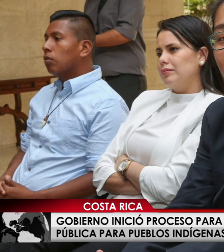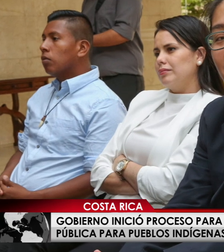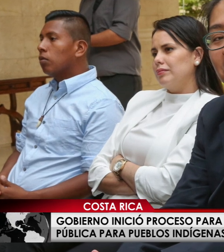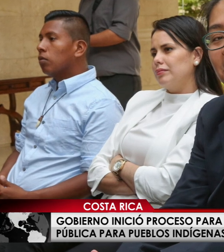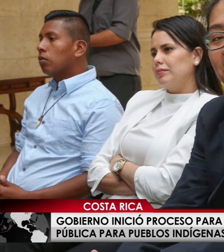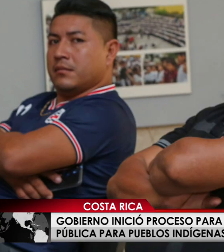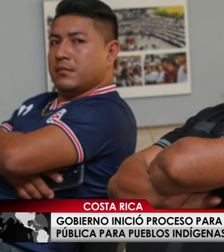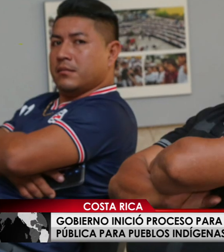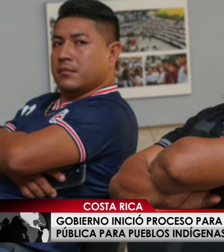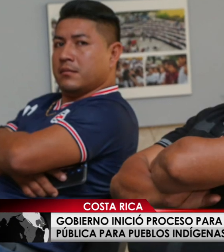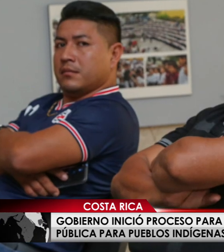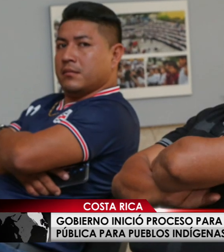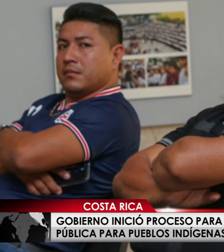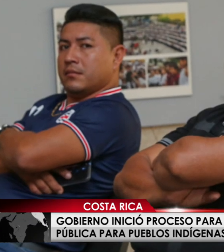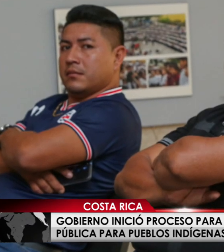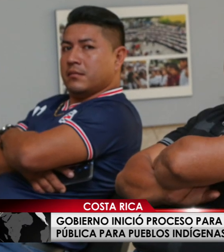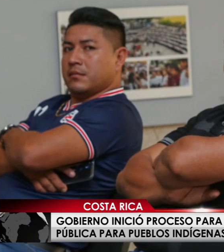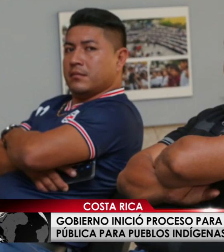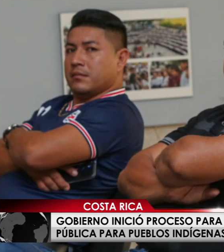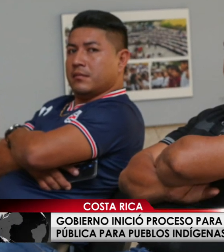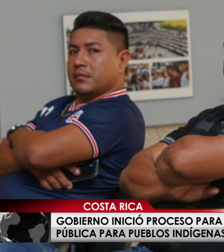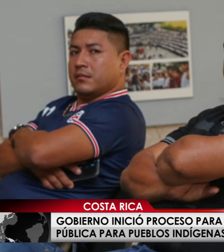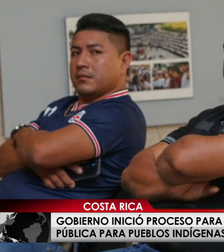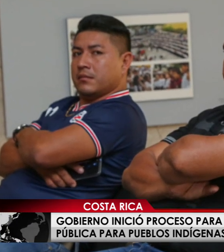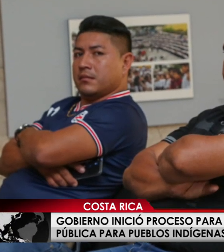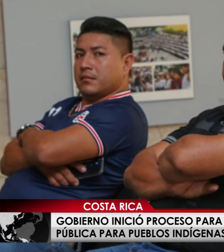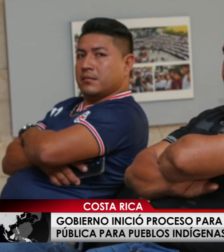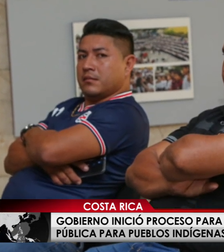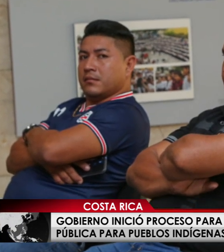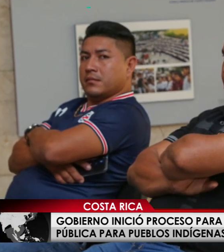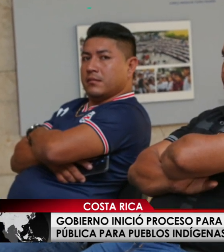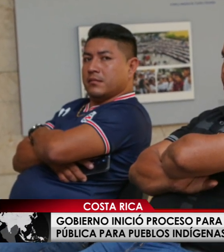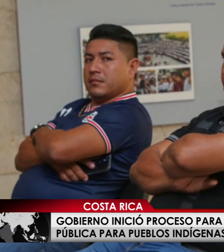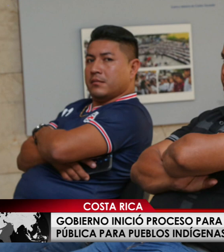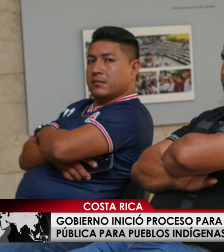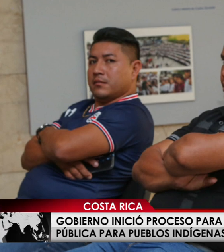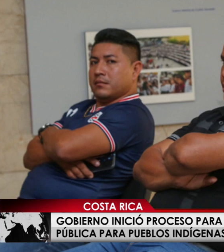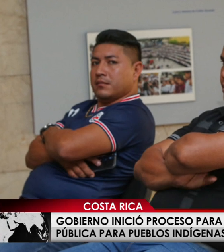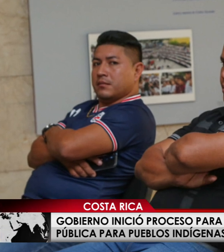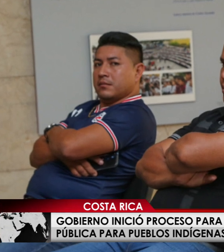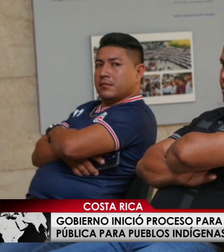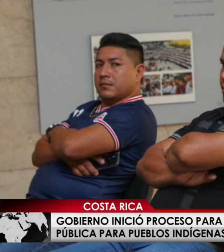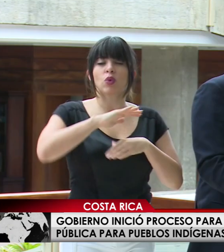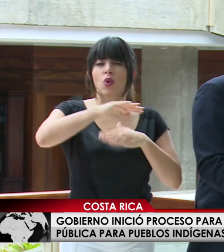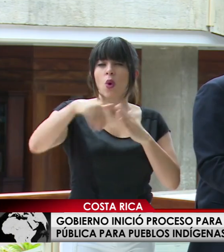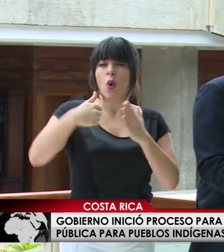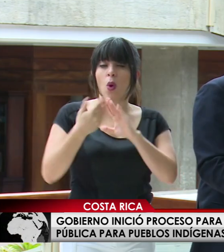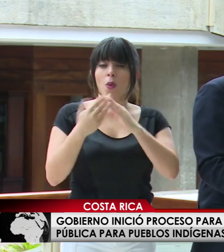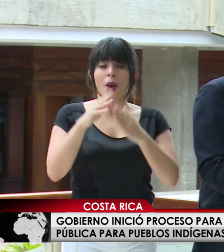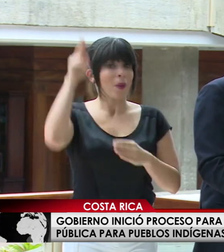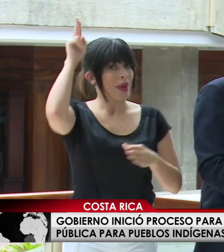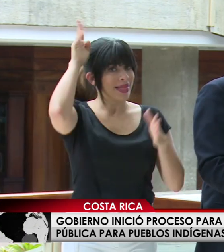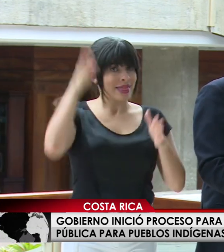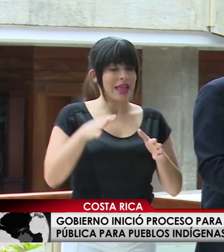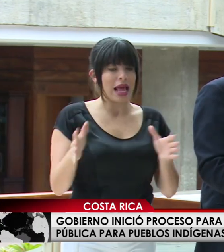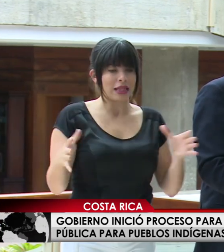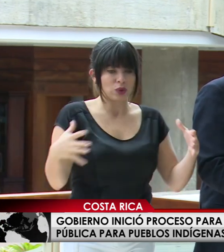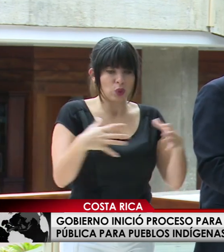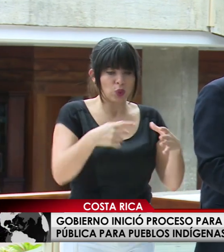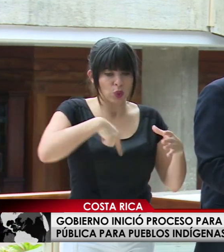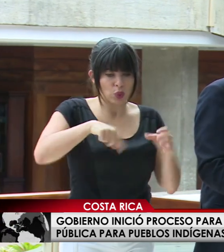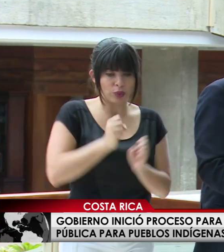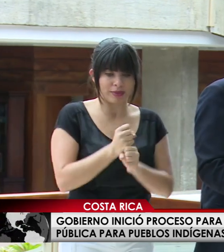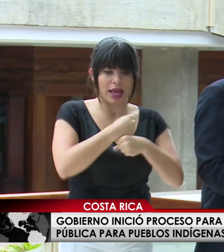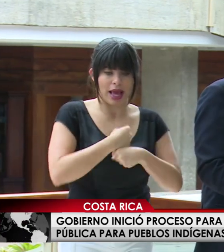esa óptica. La política será construida en conjunto con todos los pueblos indígenas del país. Por eso a partir de este momento